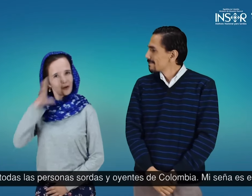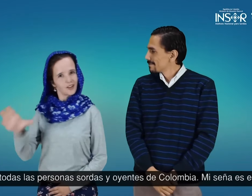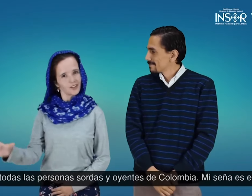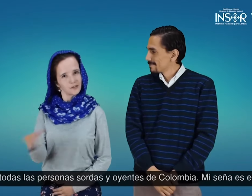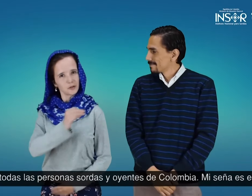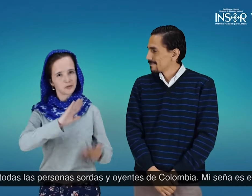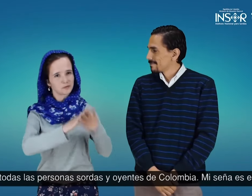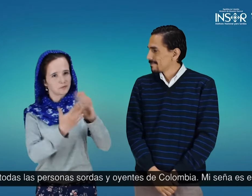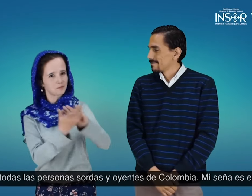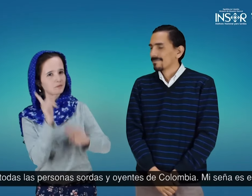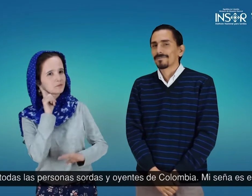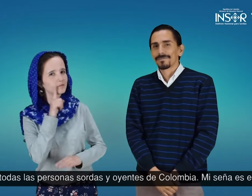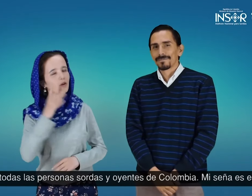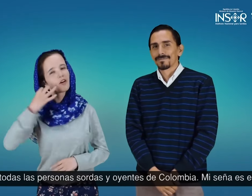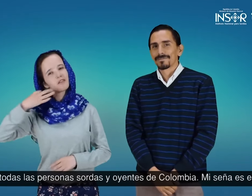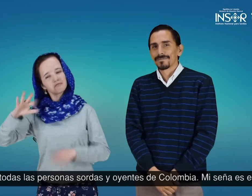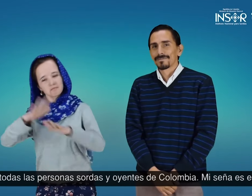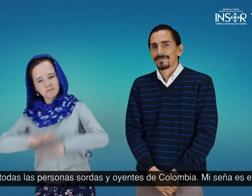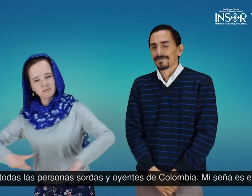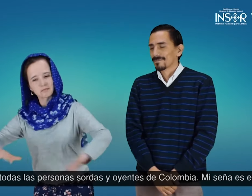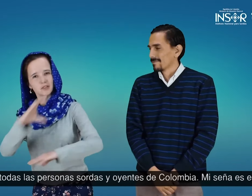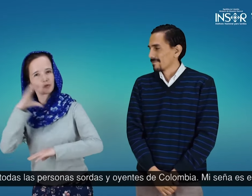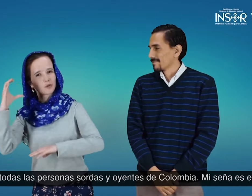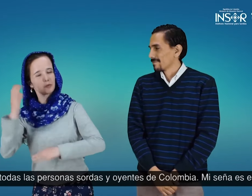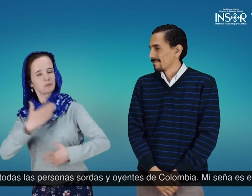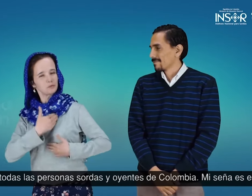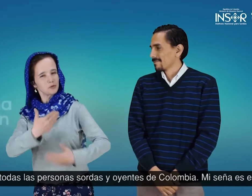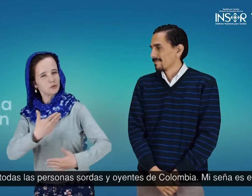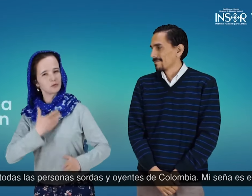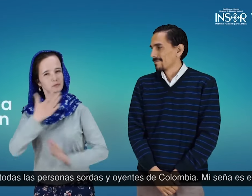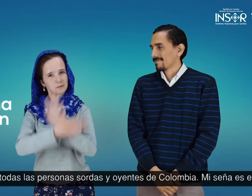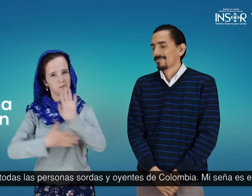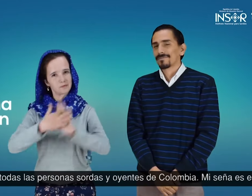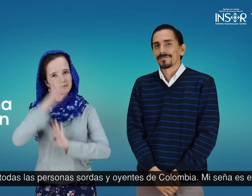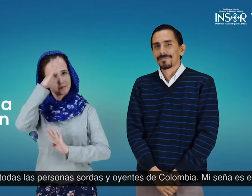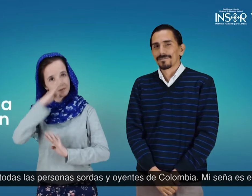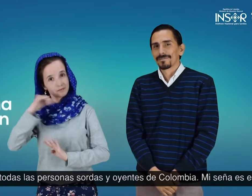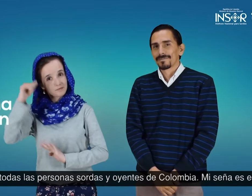Saludos a todas las personas sordas y oyentes de Colombia. Mi seña es esta.